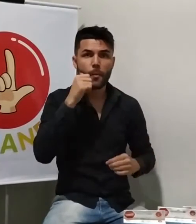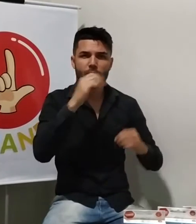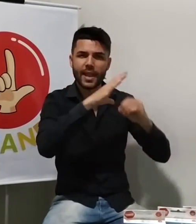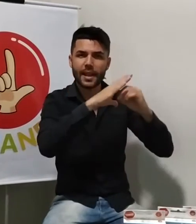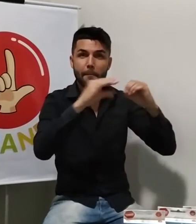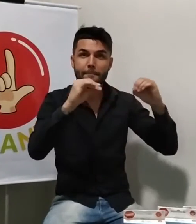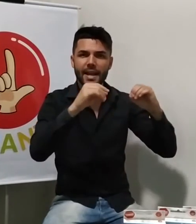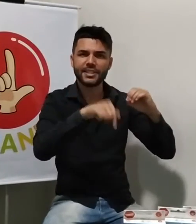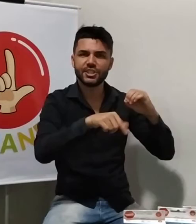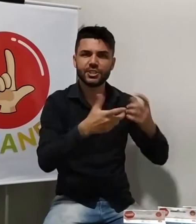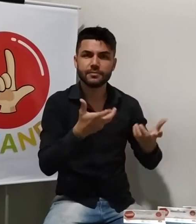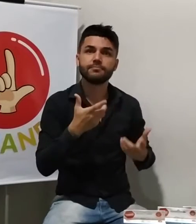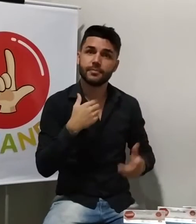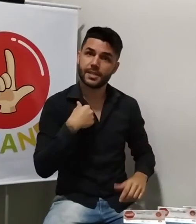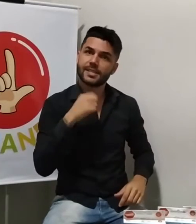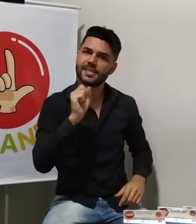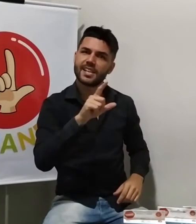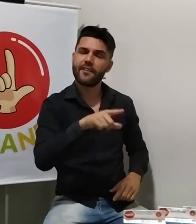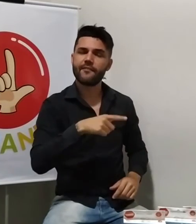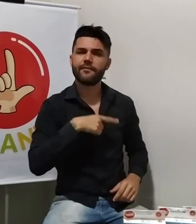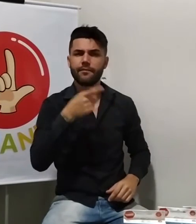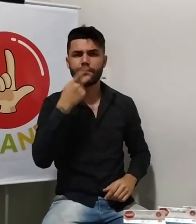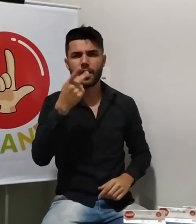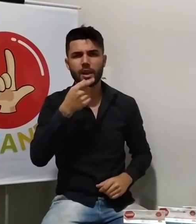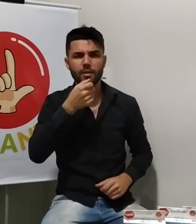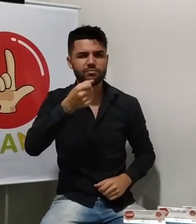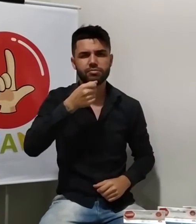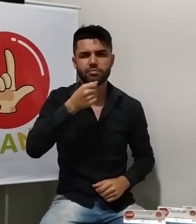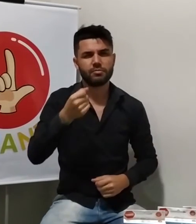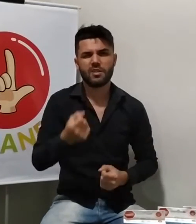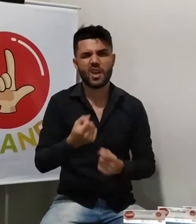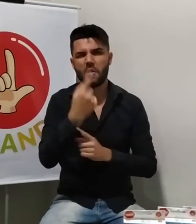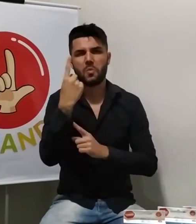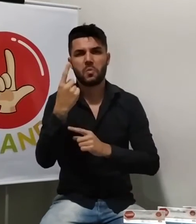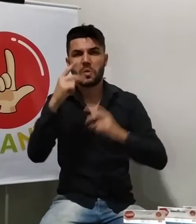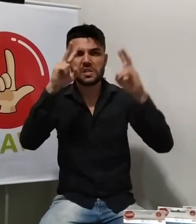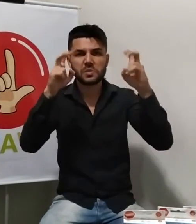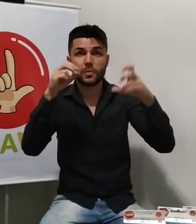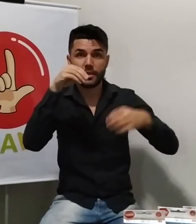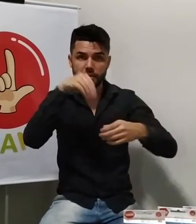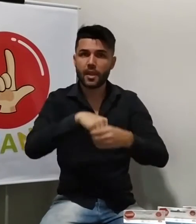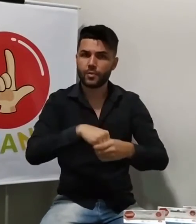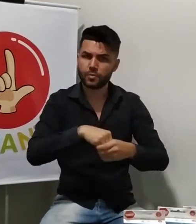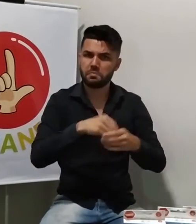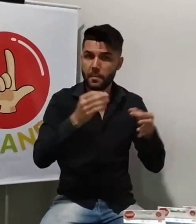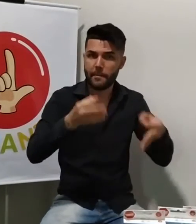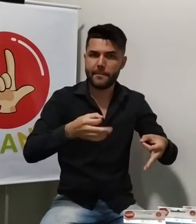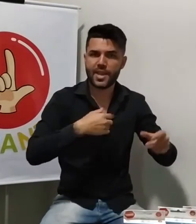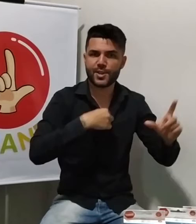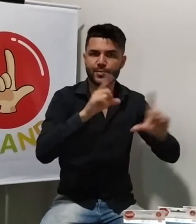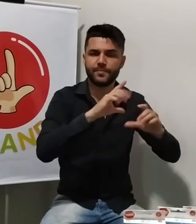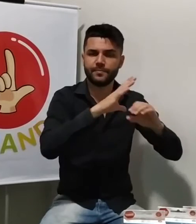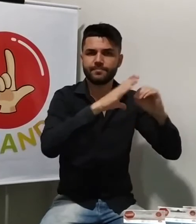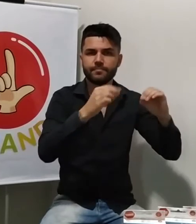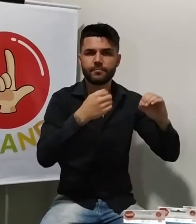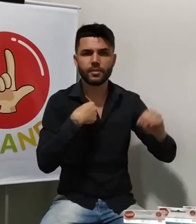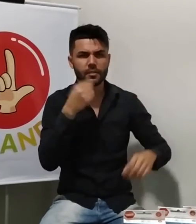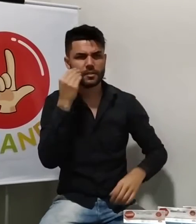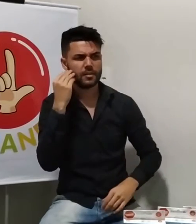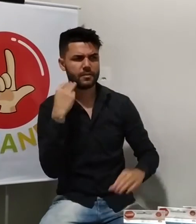e-mail muito agradável, né? Como é que tá seu pai? Um e-mail mineirinho, né? Mineirinho. E por acaso o pai dela era o Johnny Saad, ela retornou e falou, Gustavo, tudo bem e tal?